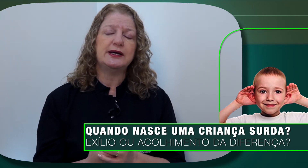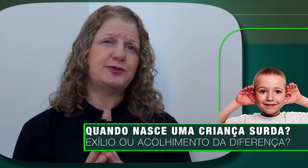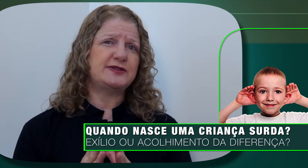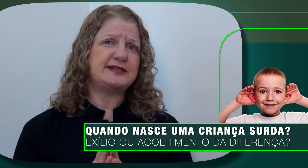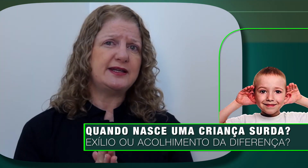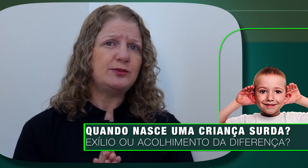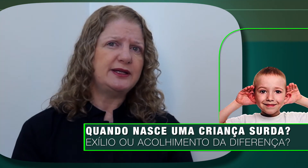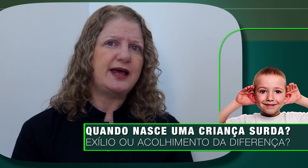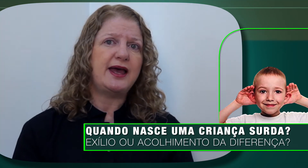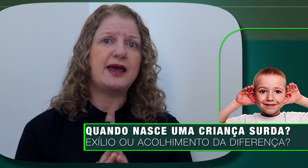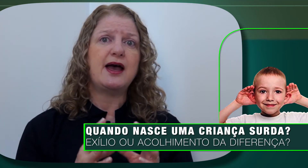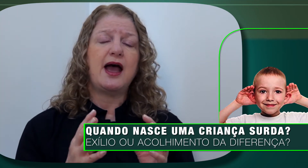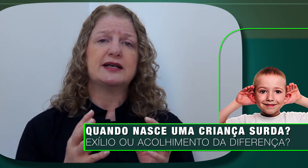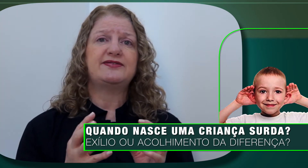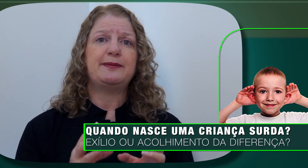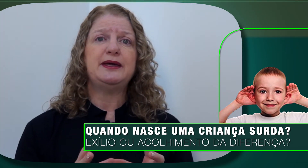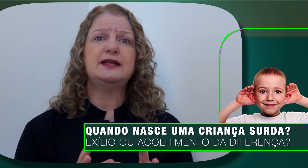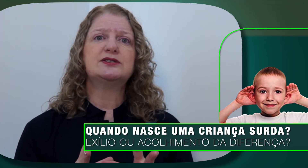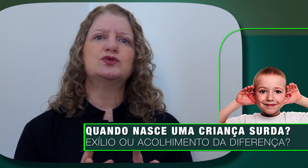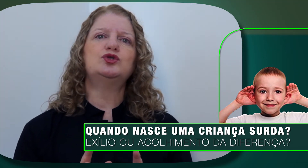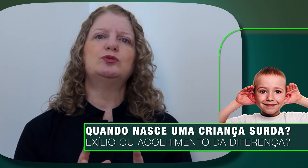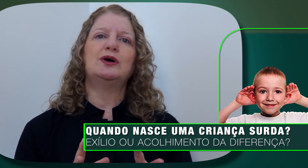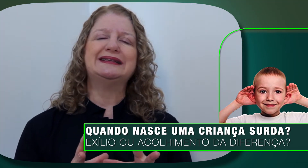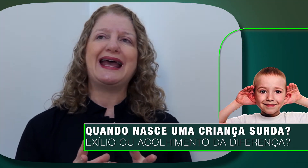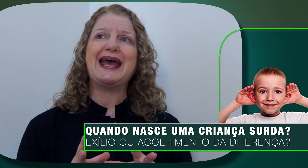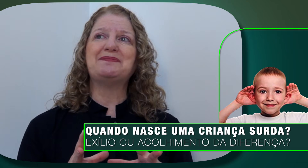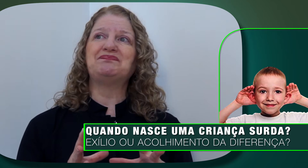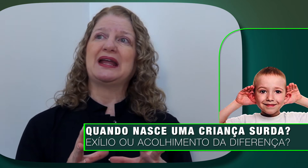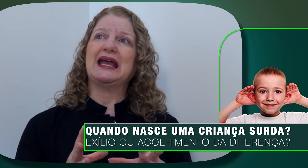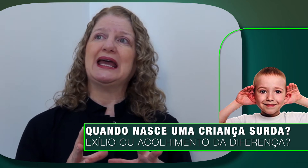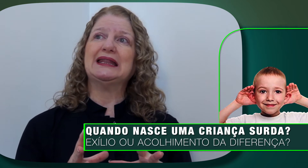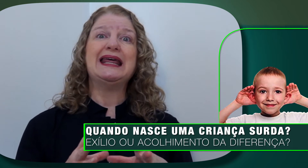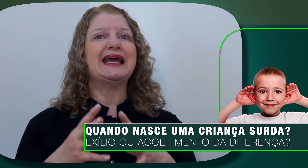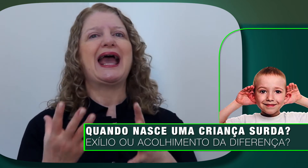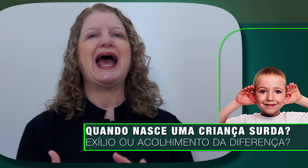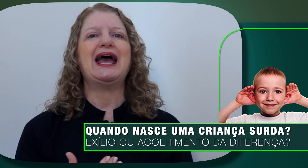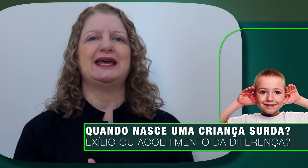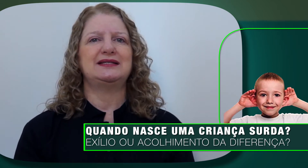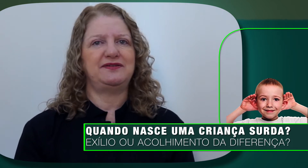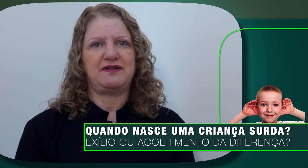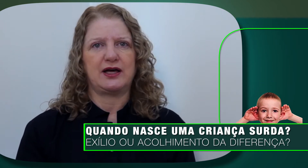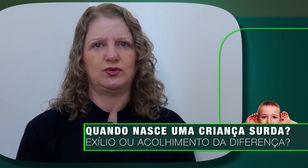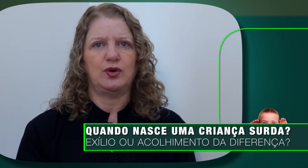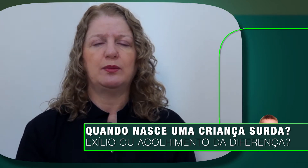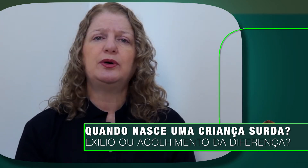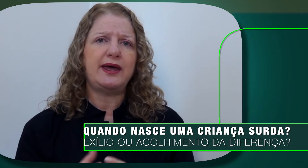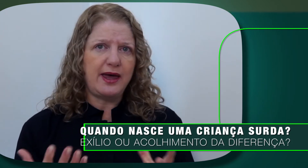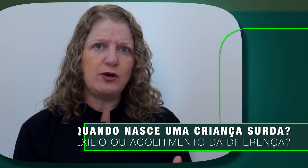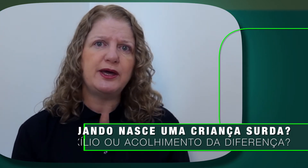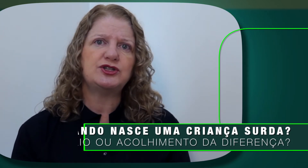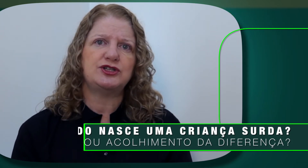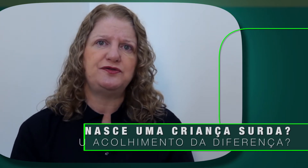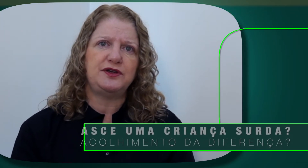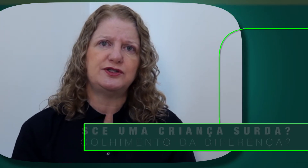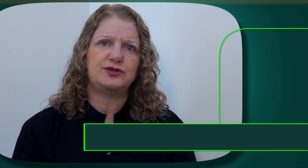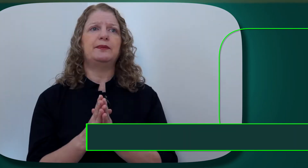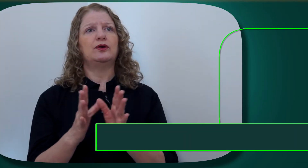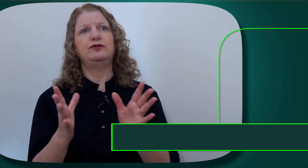Para vocês terem uma ideia, as famílias costumam até negar esse fato, porque realmente é difícil. Eu vi